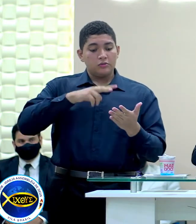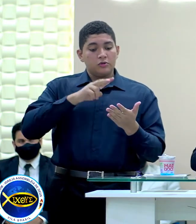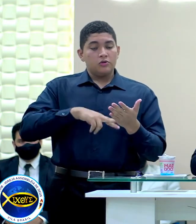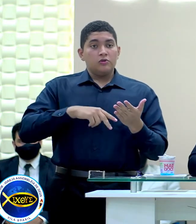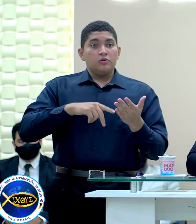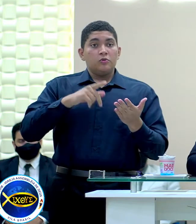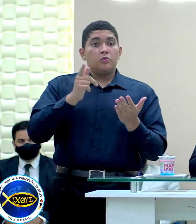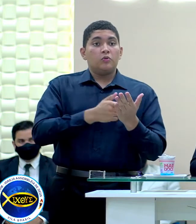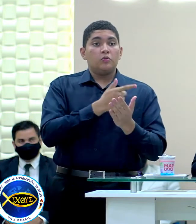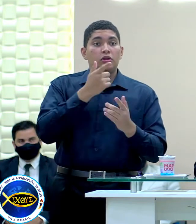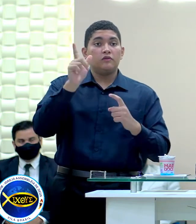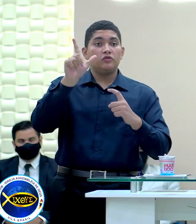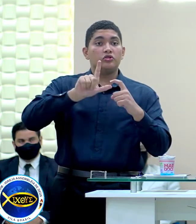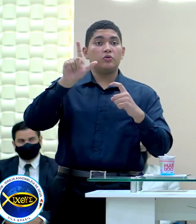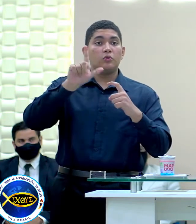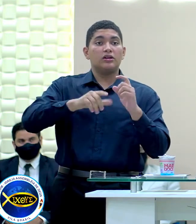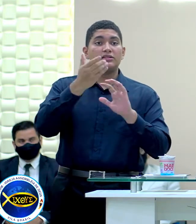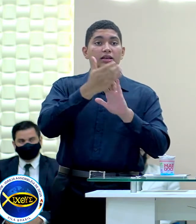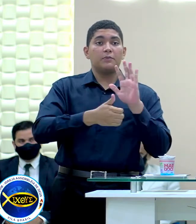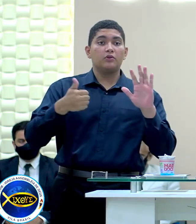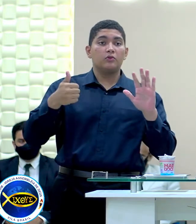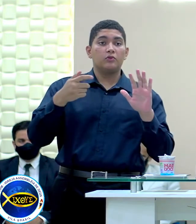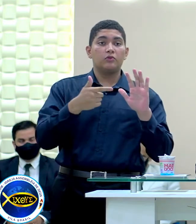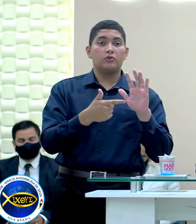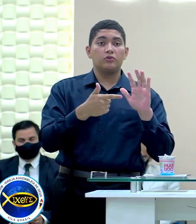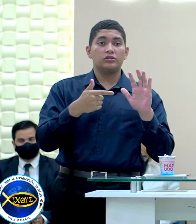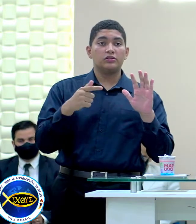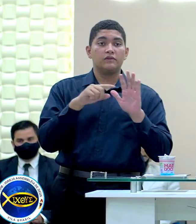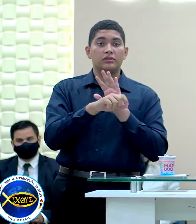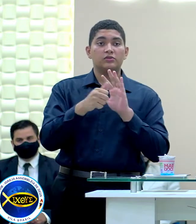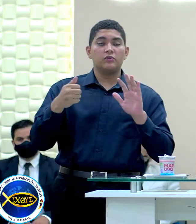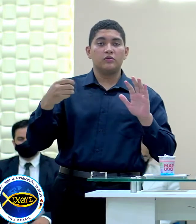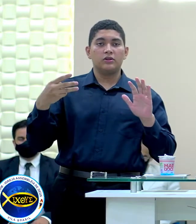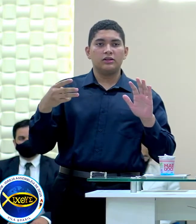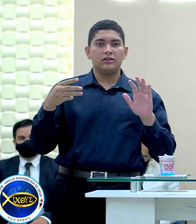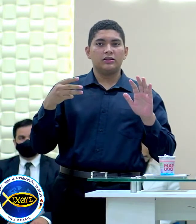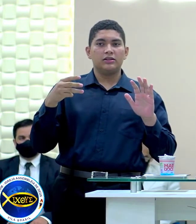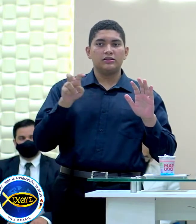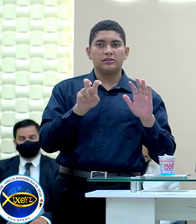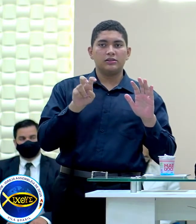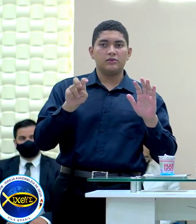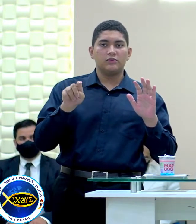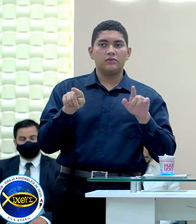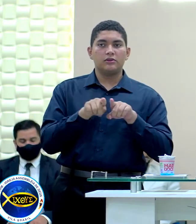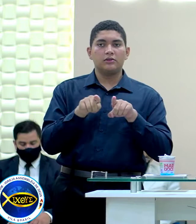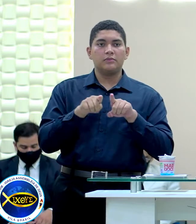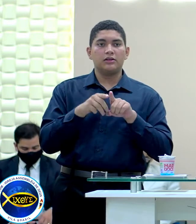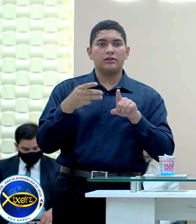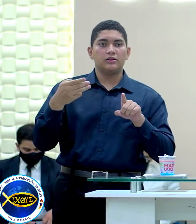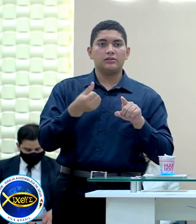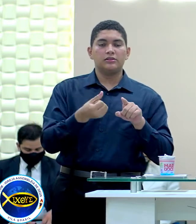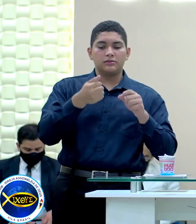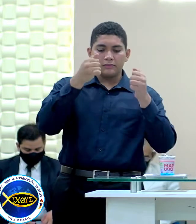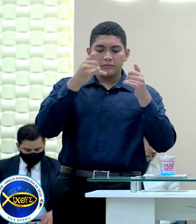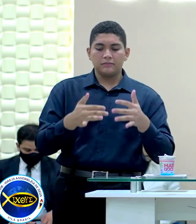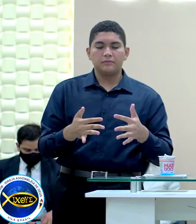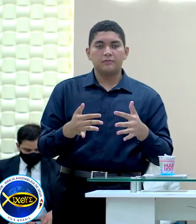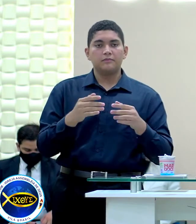Lucas capítulo 12, versículo 35 e 36, diz-nos assim a palavra do